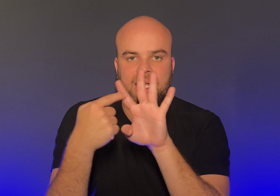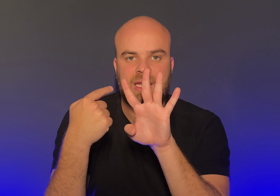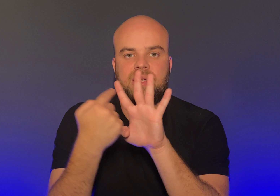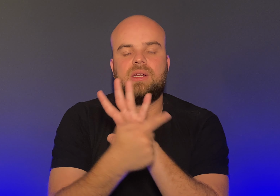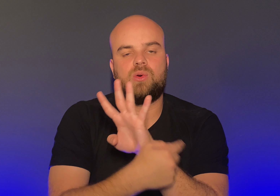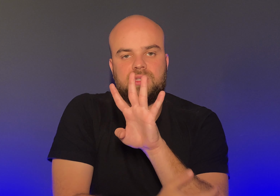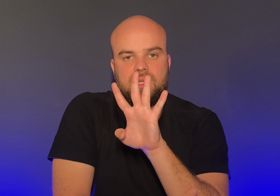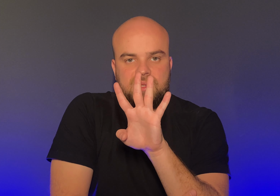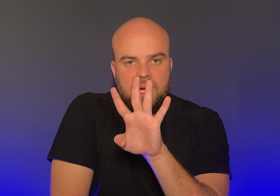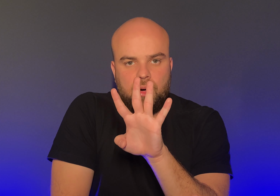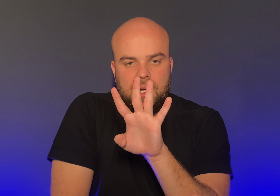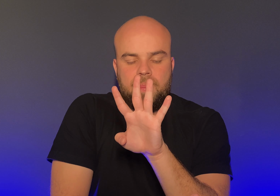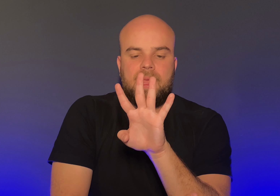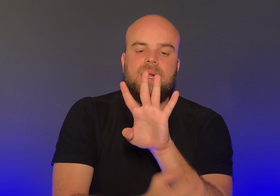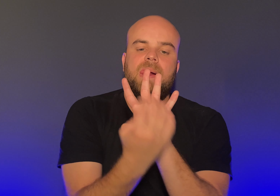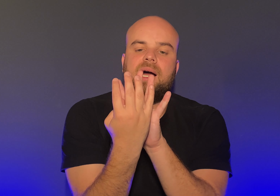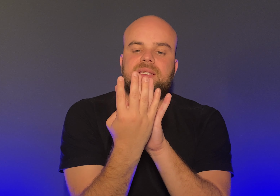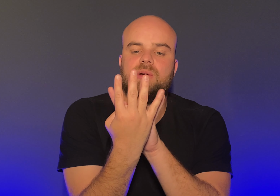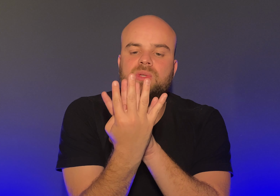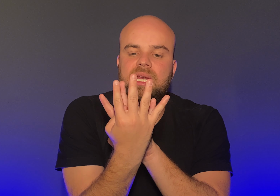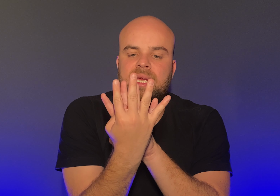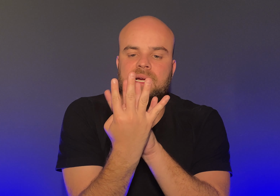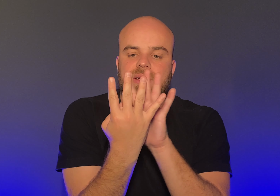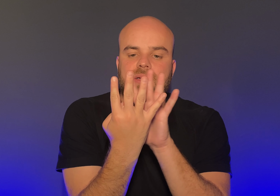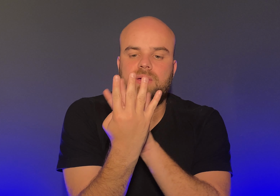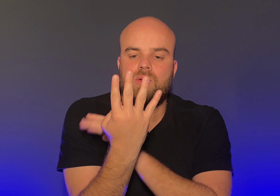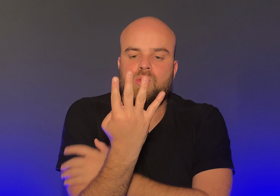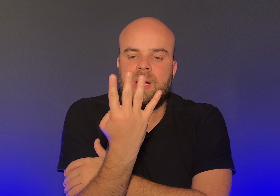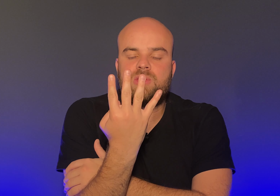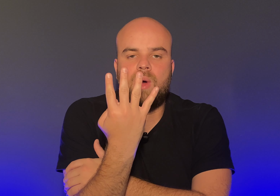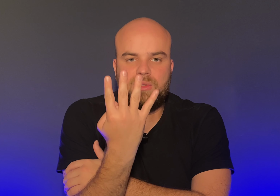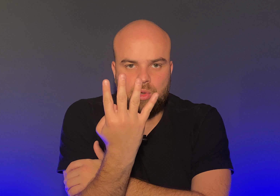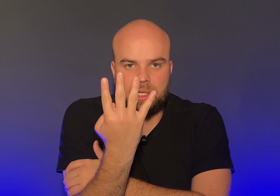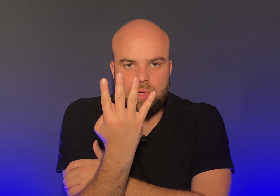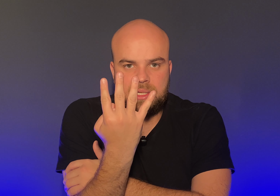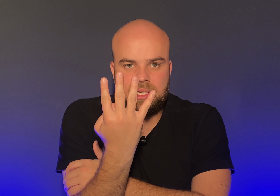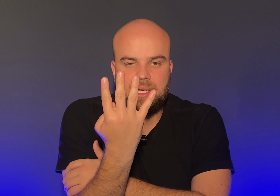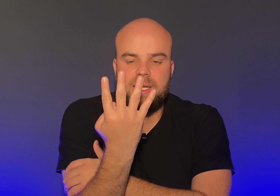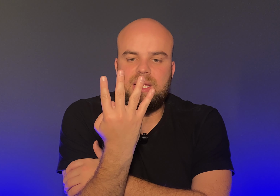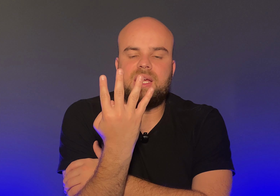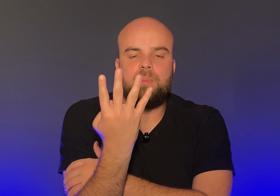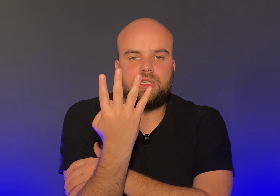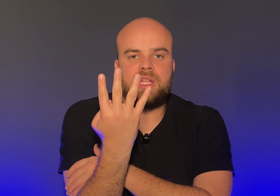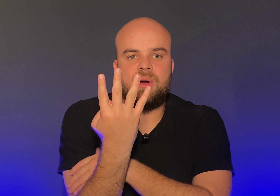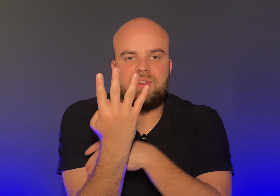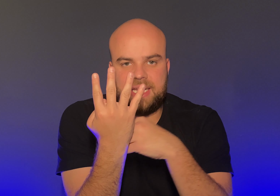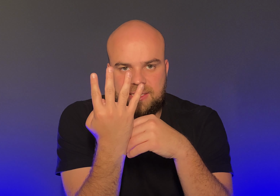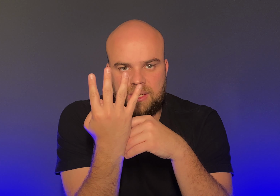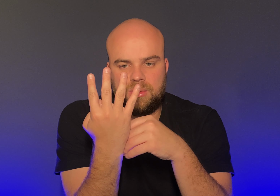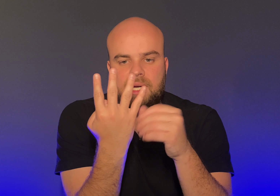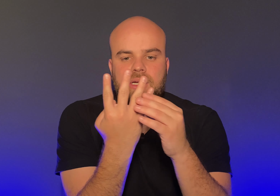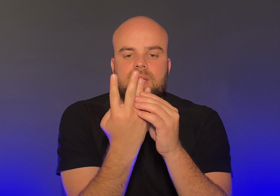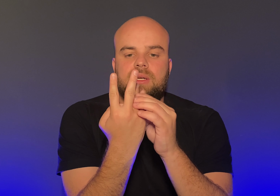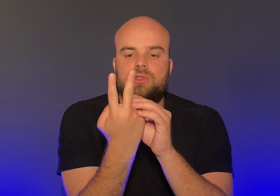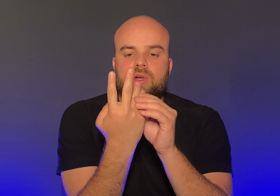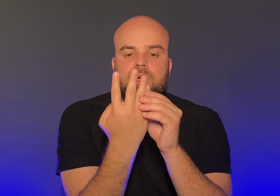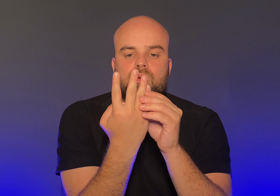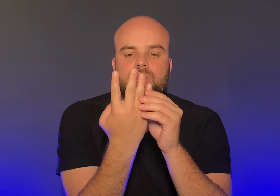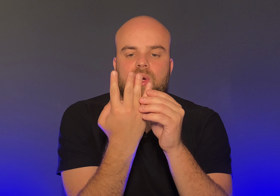a linha quando estão sem a bola a segunda linha com mais quatro jogadores e aqui pode ter uma variação tá jogando com